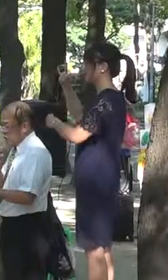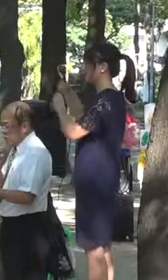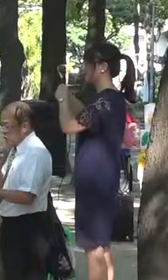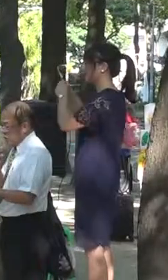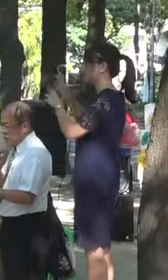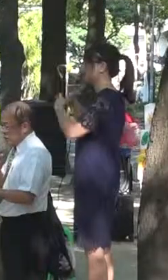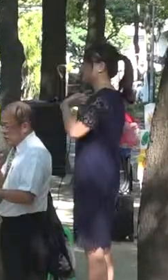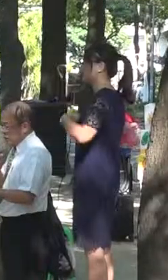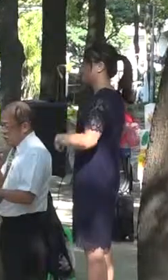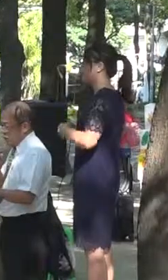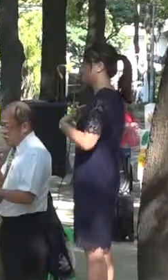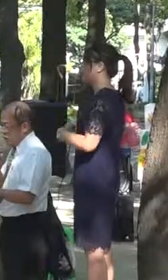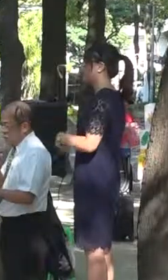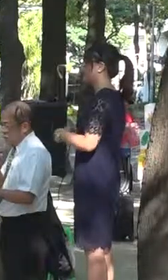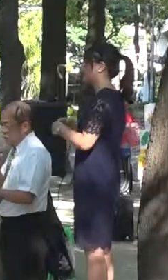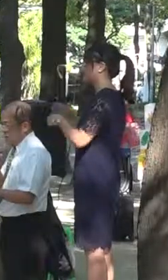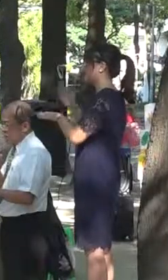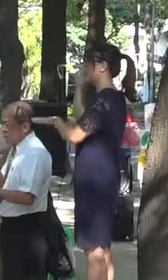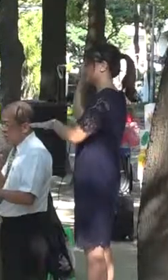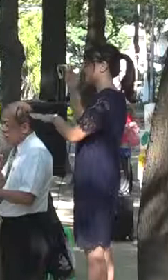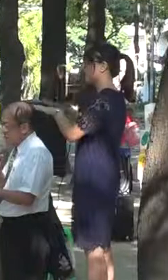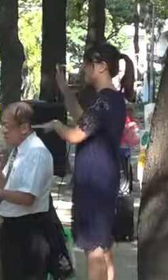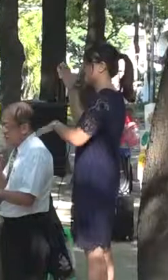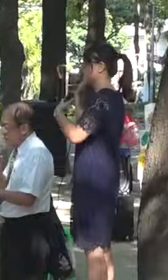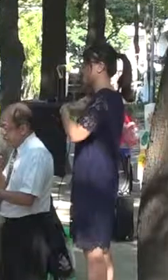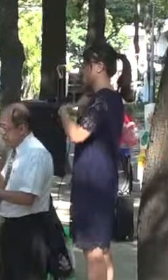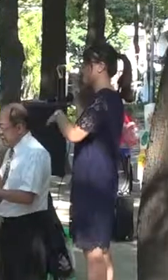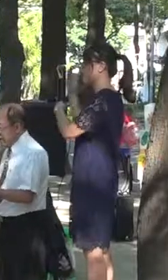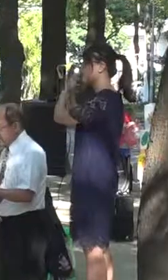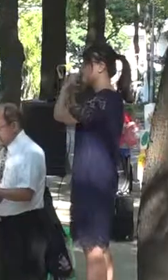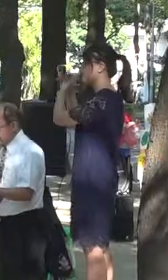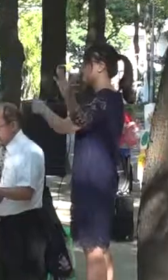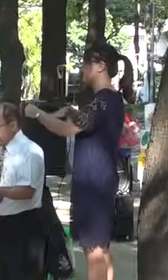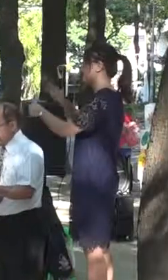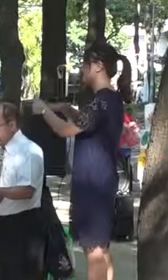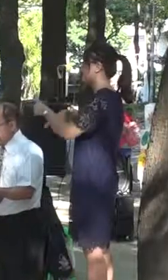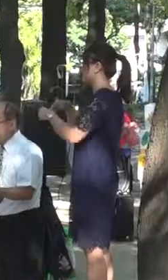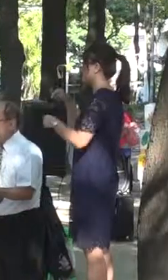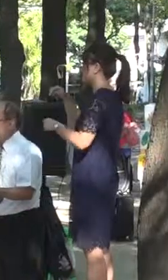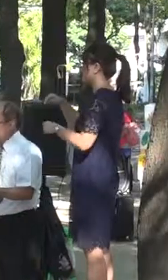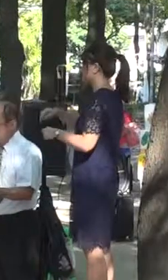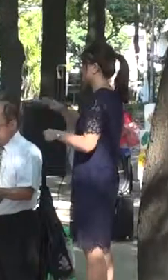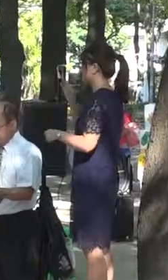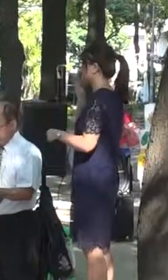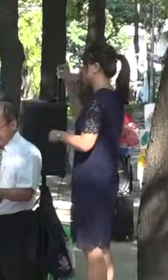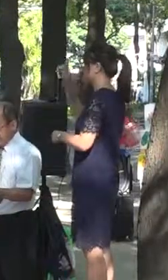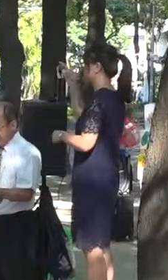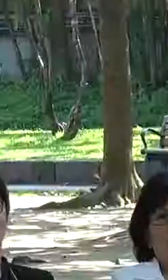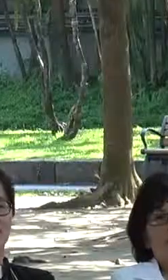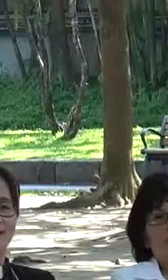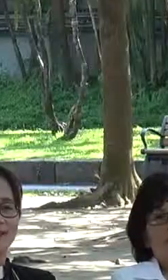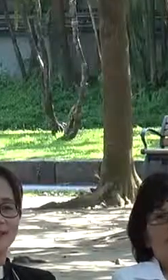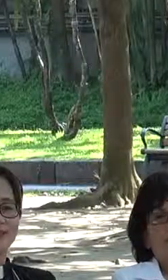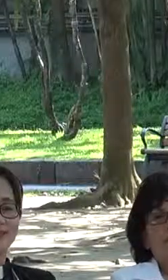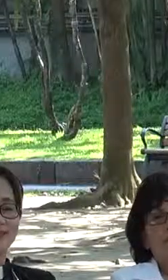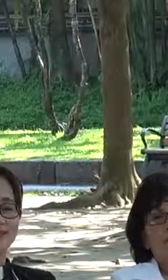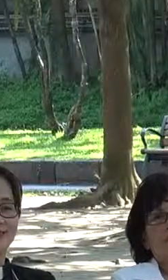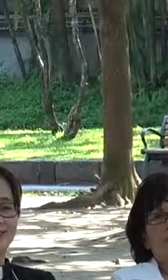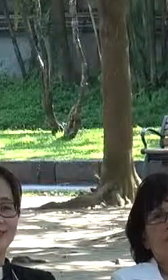师的上任就职感恩礼拜。这是天父上帝的疼甲恩